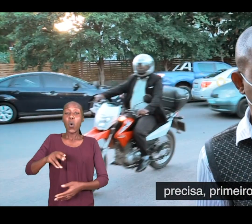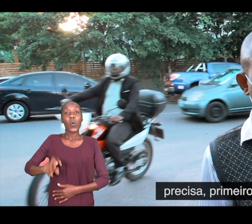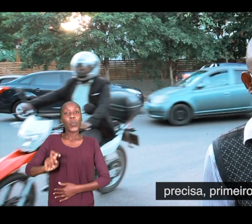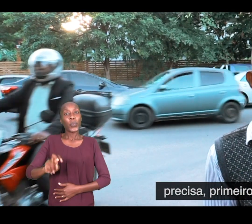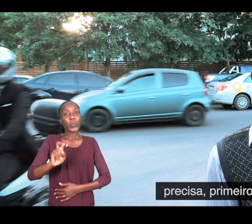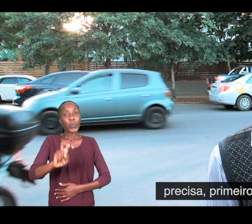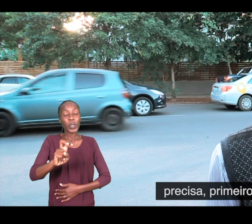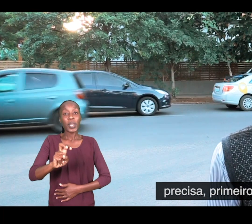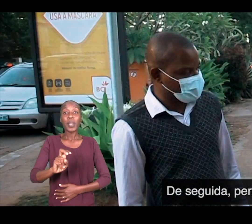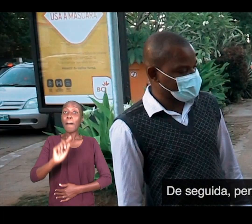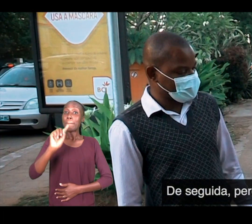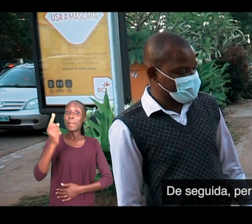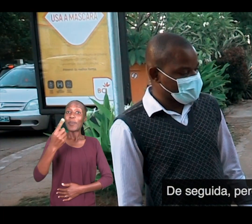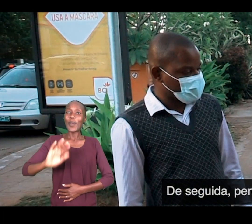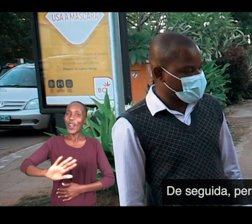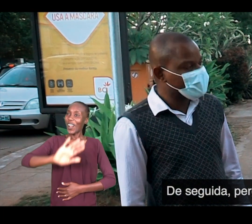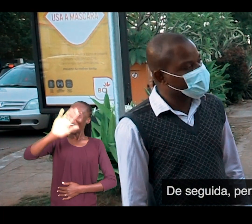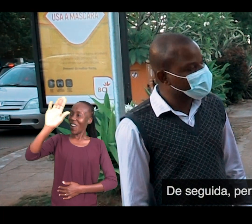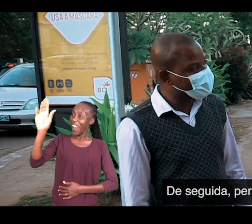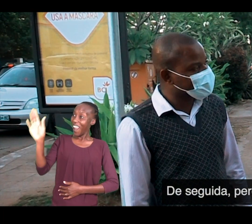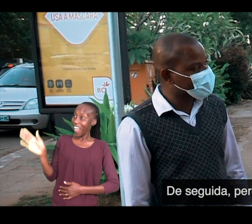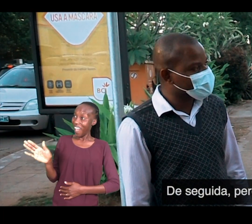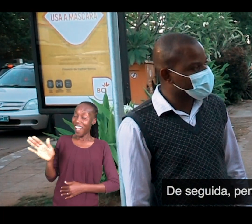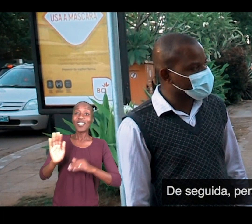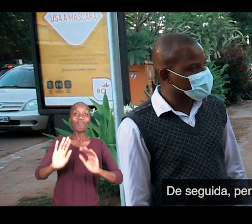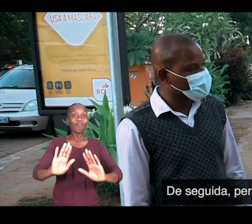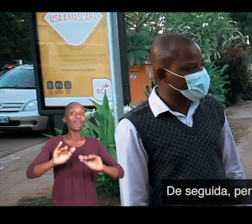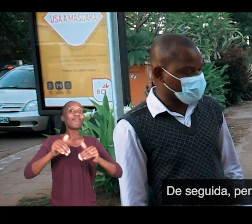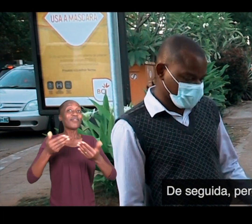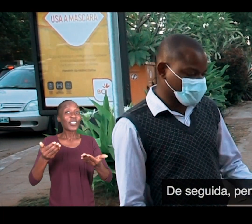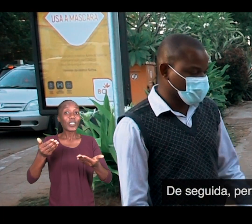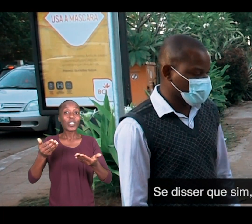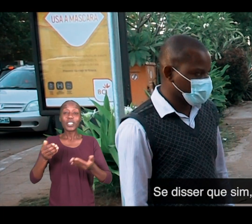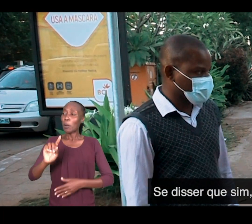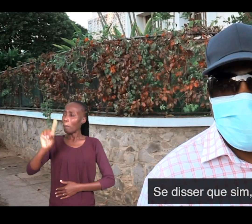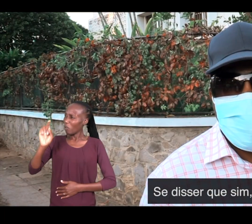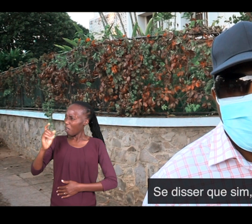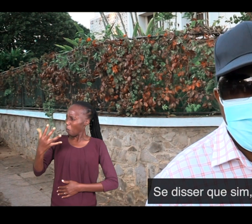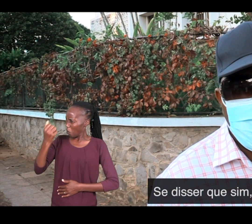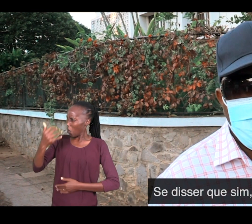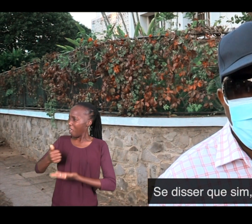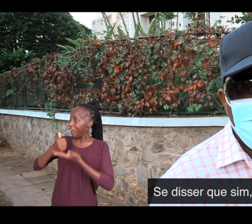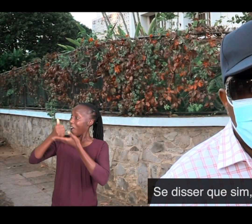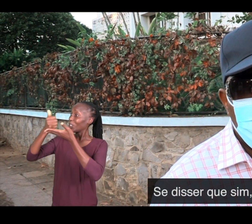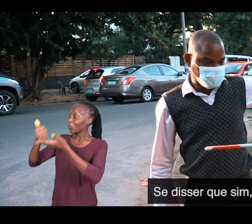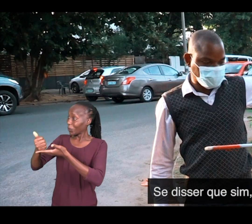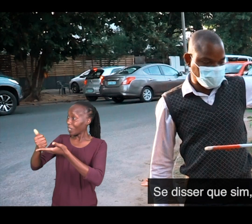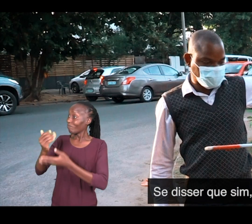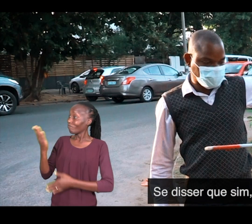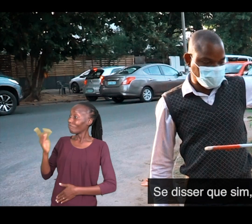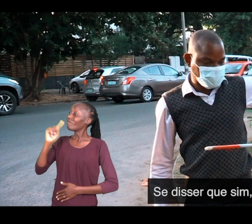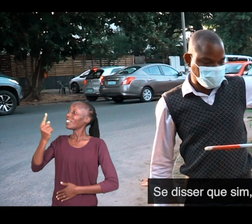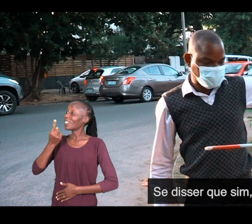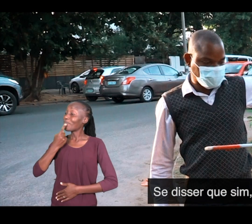de cumprimentá-la. De seguida, pergunte se necessita de ajuda. Se disser que sim, não pegue